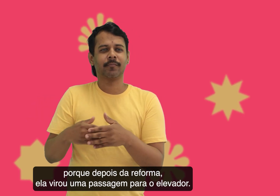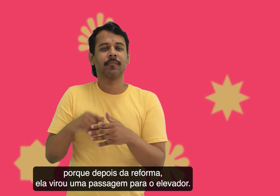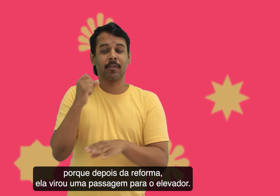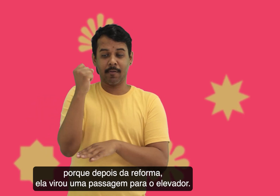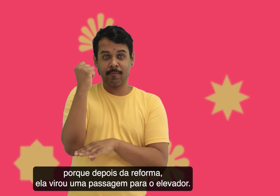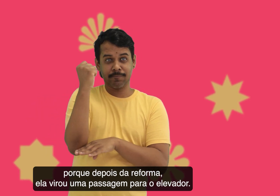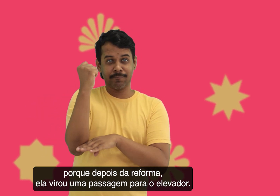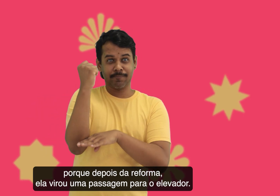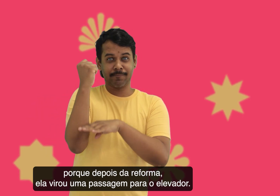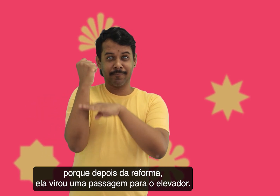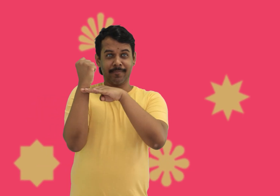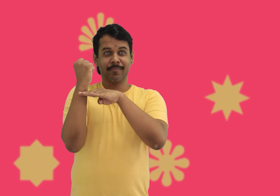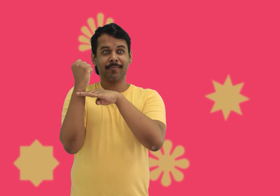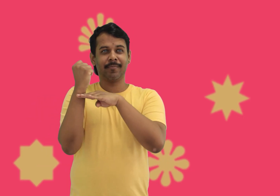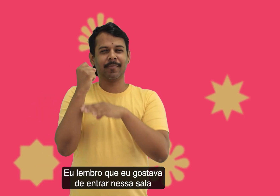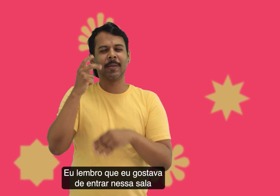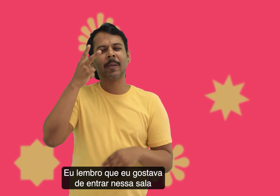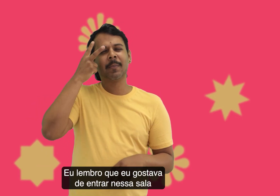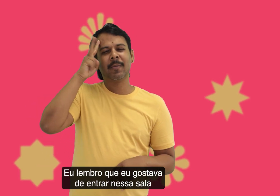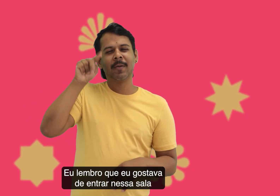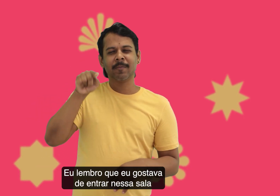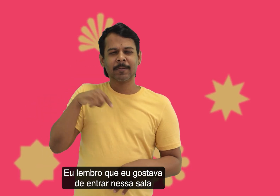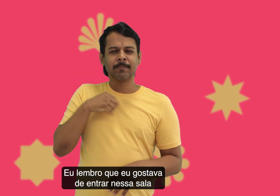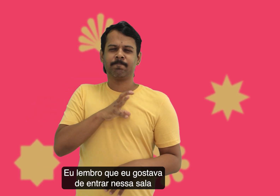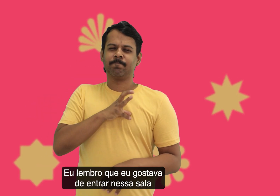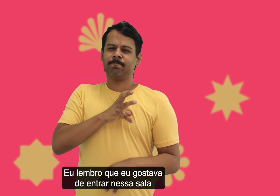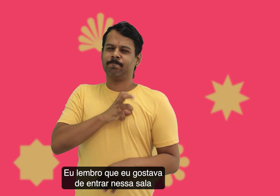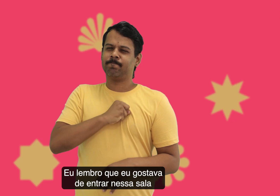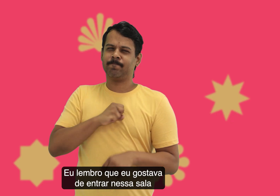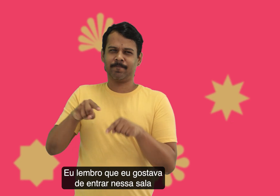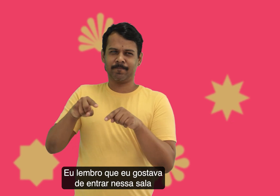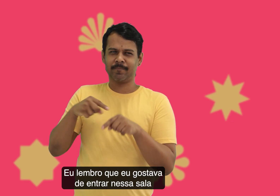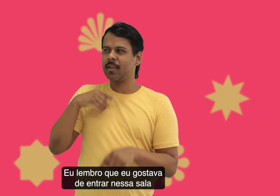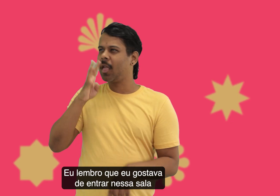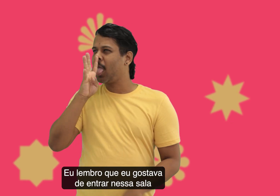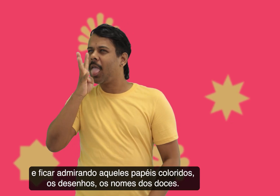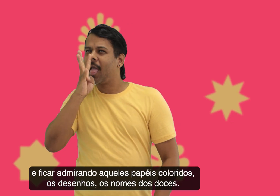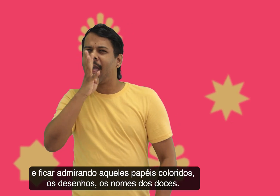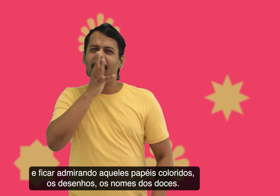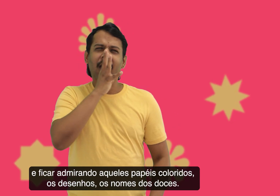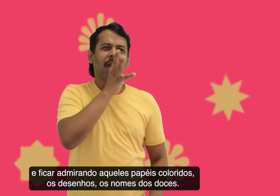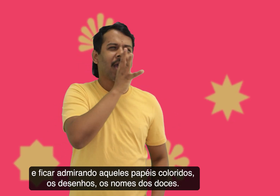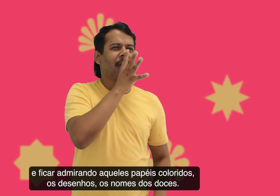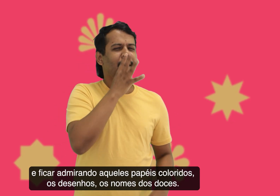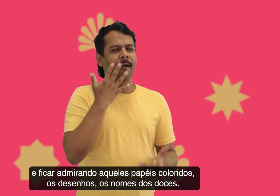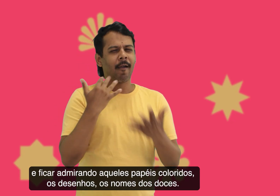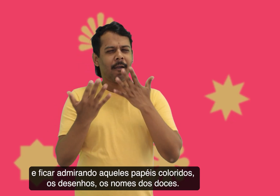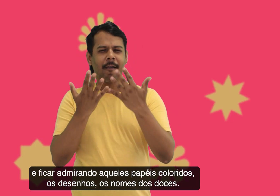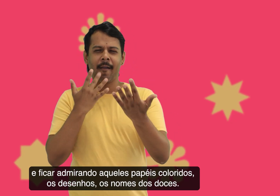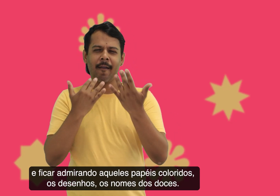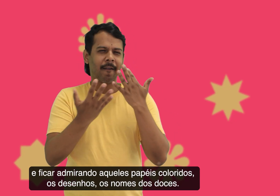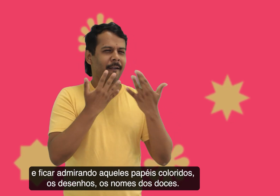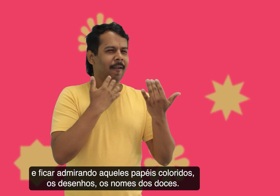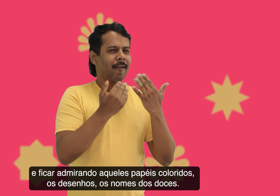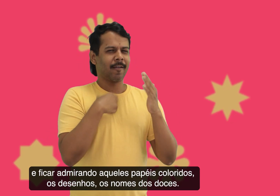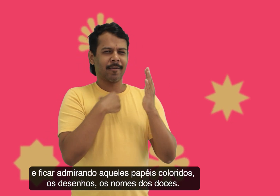uma passagem para o elevador. Eu lembro que eu gostava de entrar nessa sala e ficar admirando aqueles papéis coloridos,